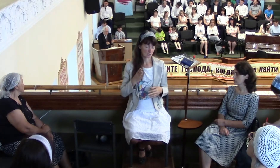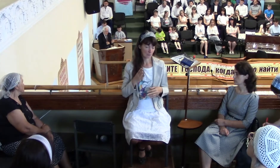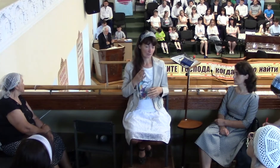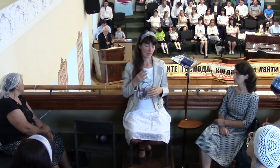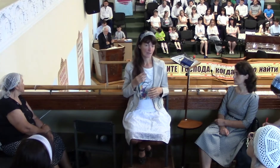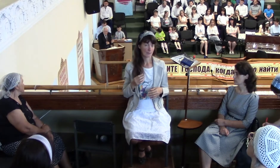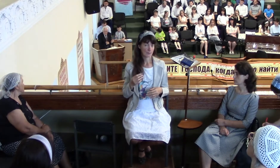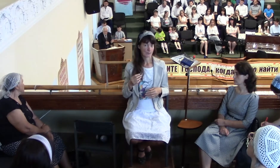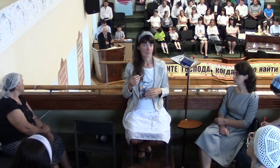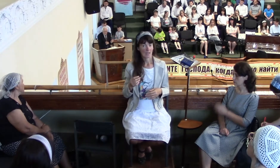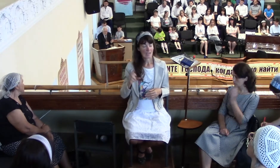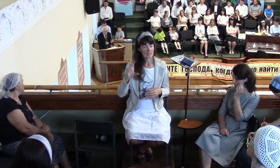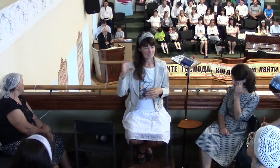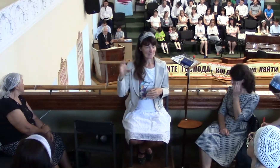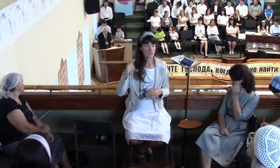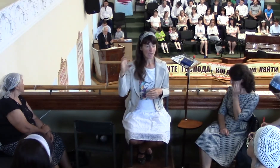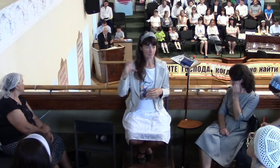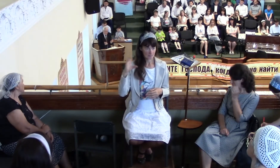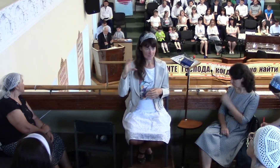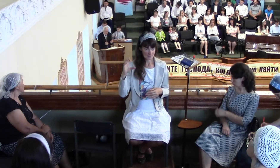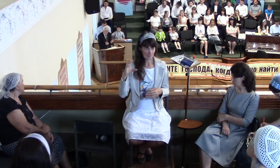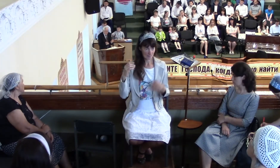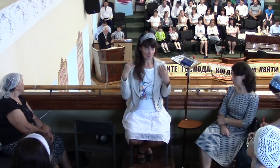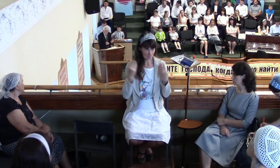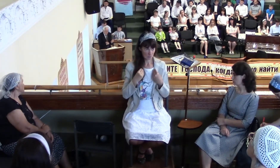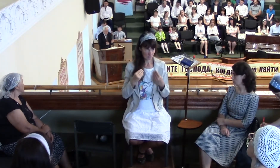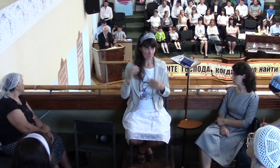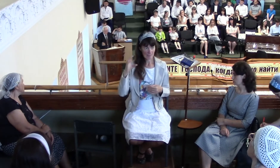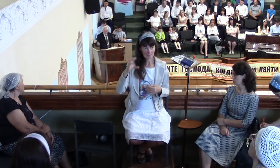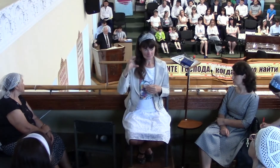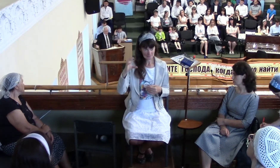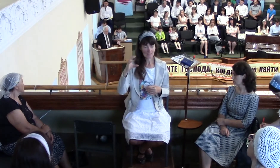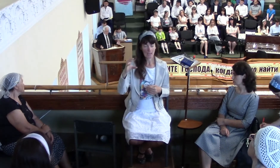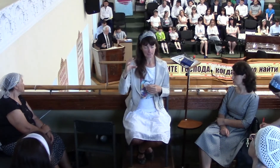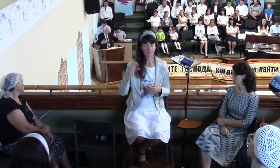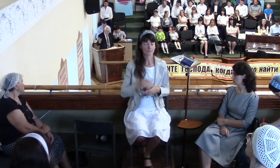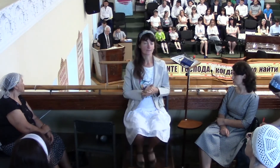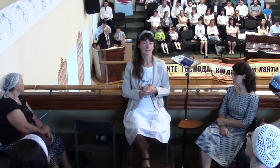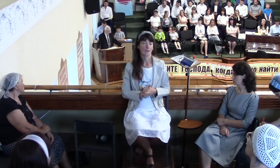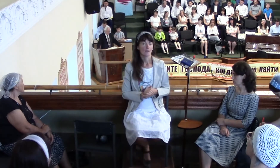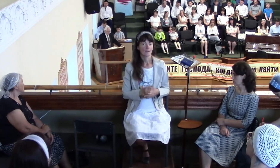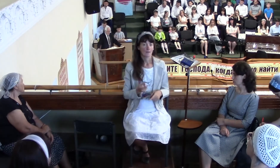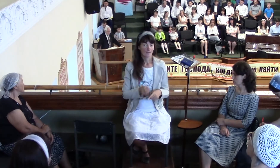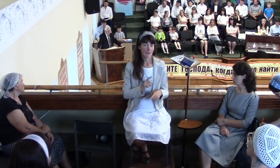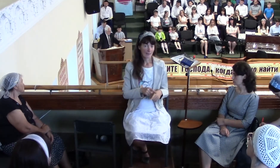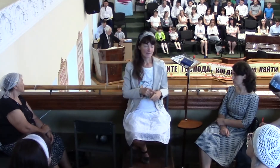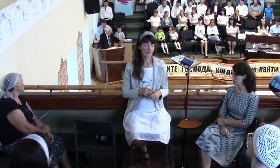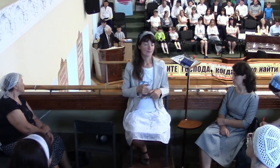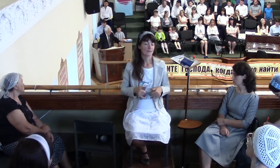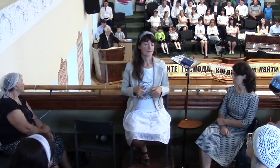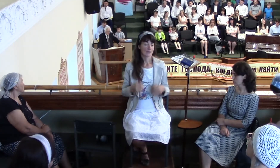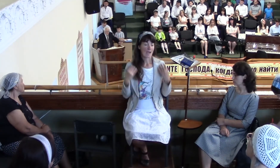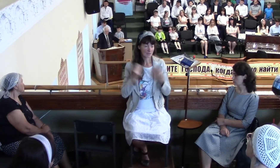заботясь, обо что тернешься, обо что зацепишься, потому что все так ходят, потому что все такие, потому